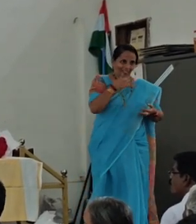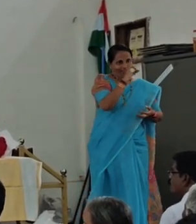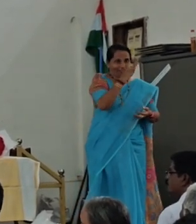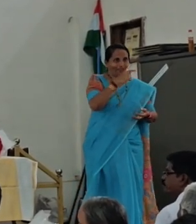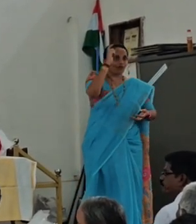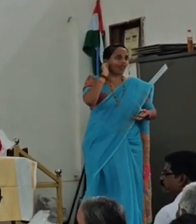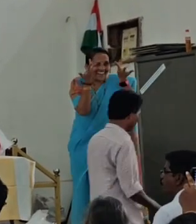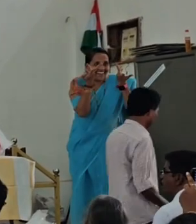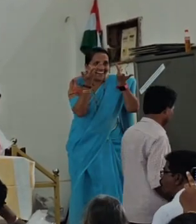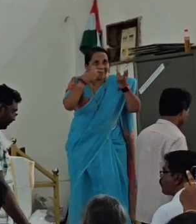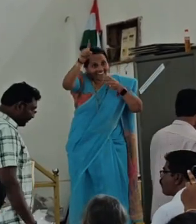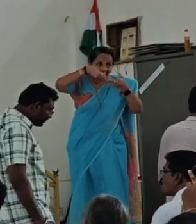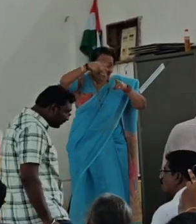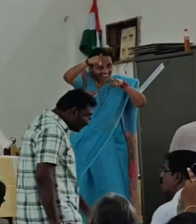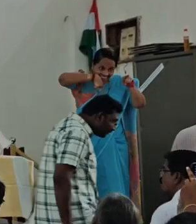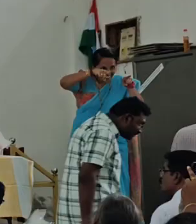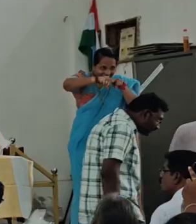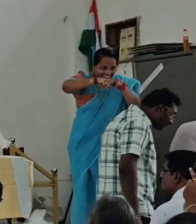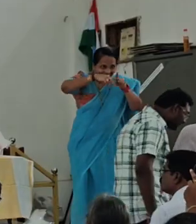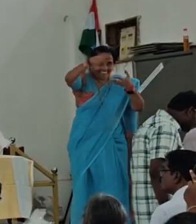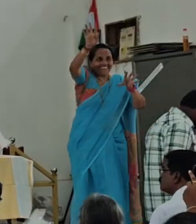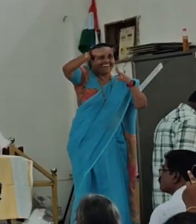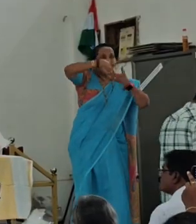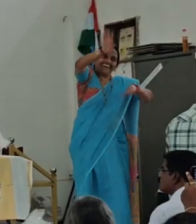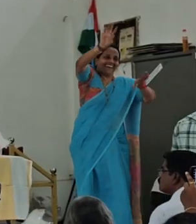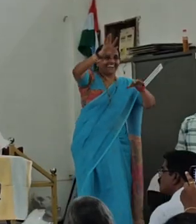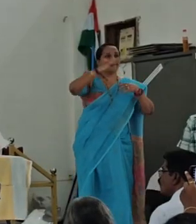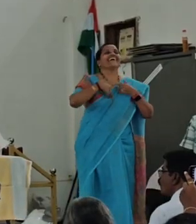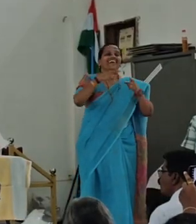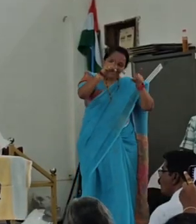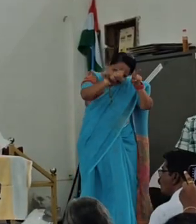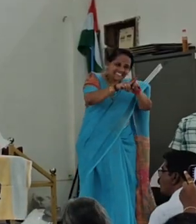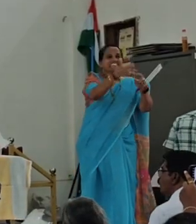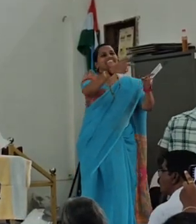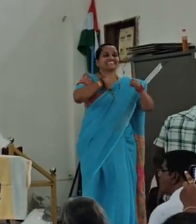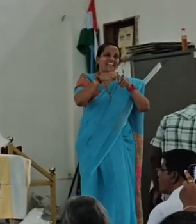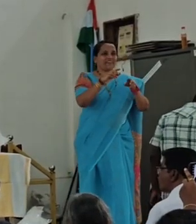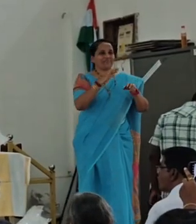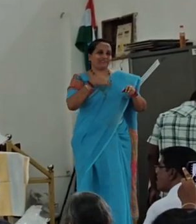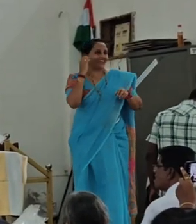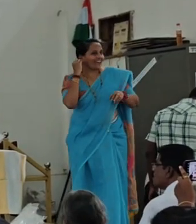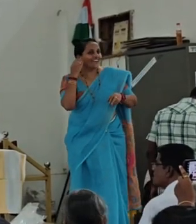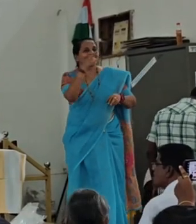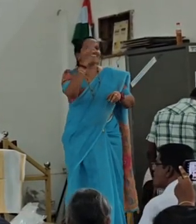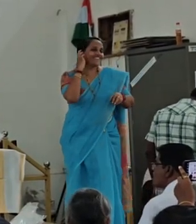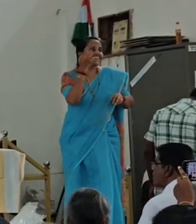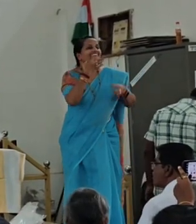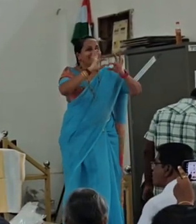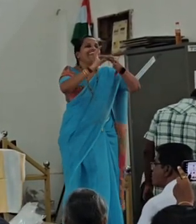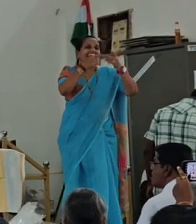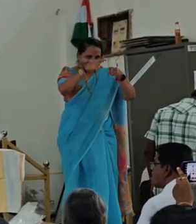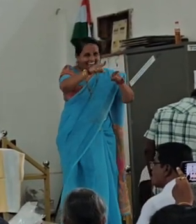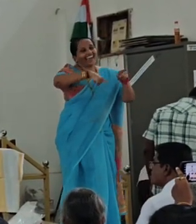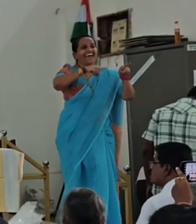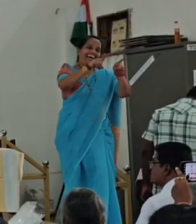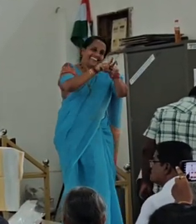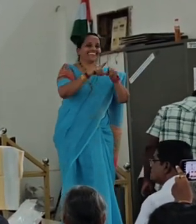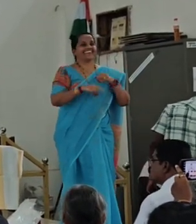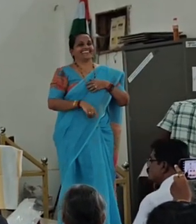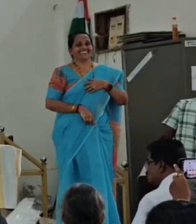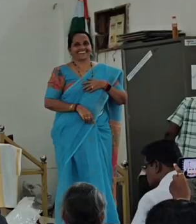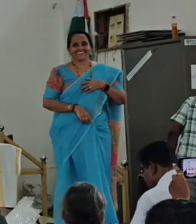మాట్లాడేది ఎవరికి అర్థం కాదు, నాకు అర్థం కాదు. జస్ట్ లైక్ దట్ ఇది కూడా అంతే.